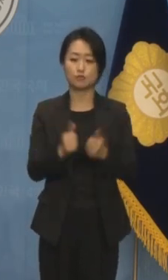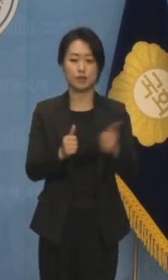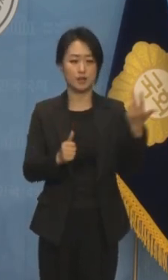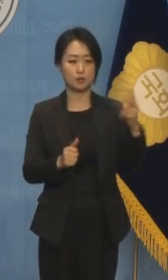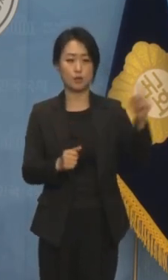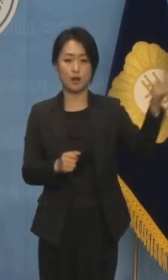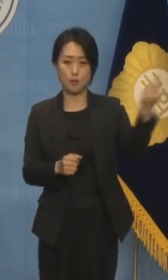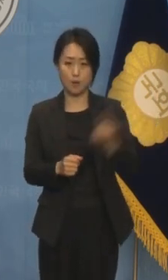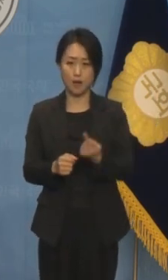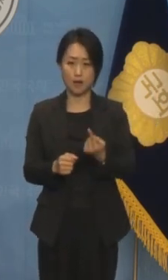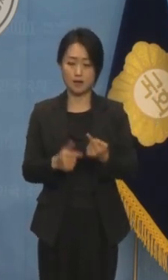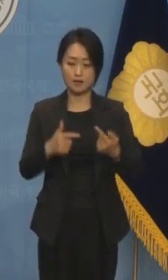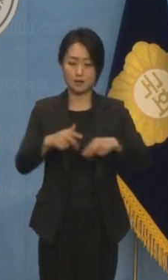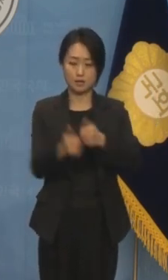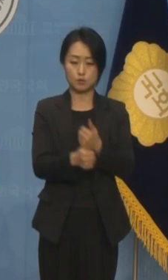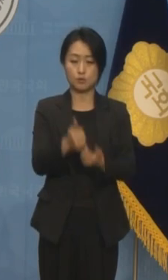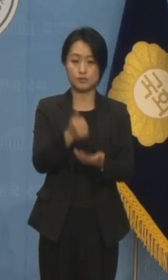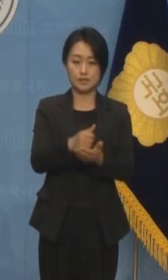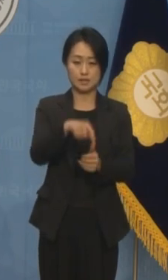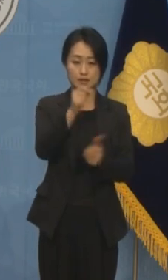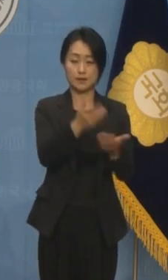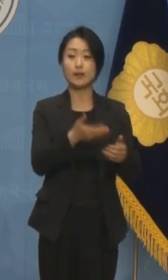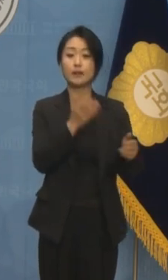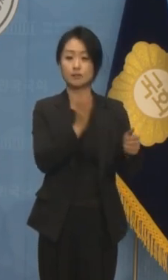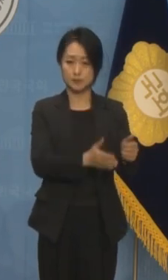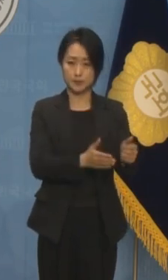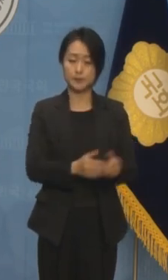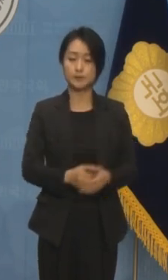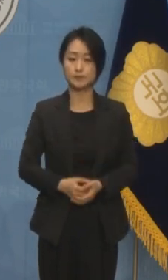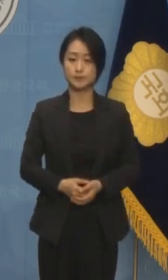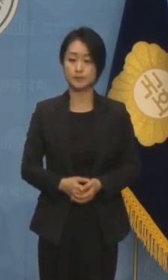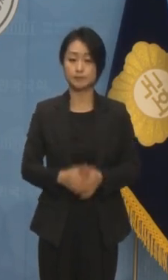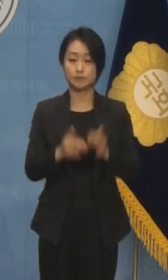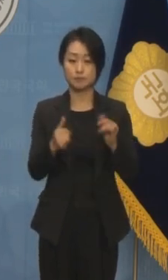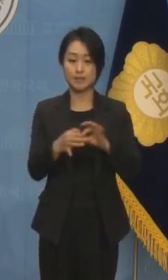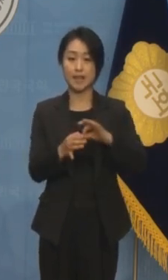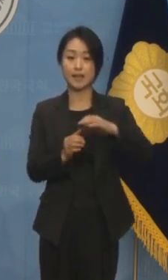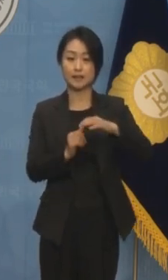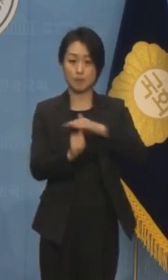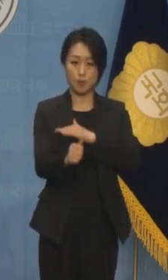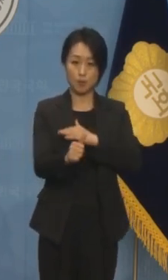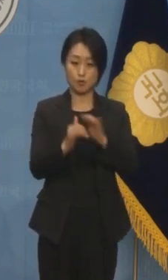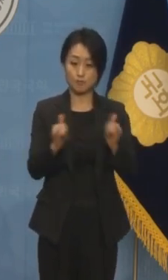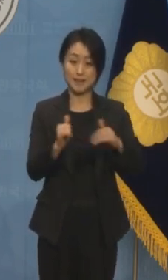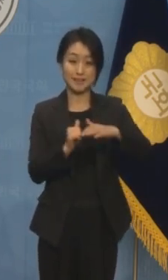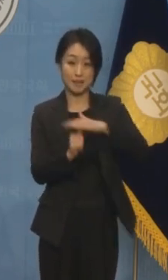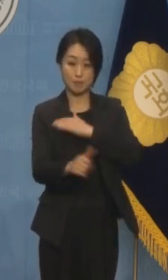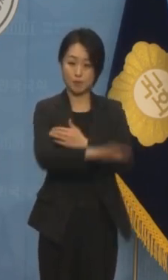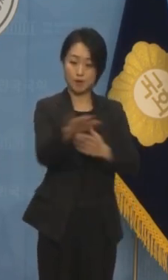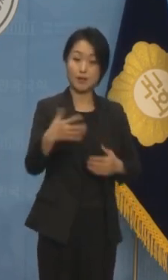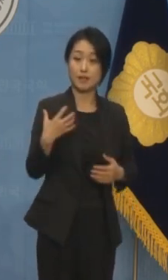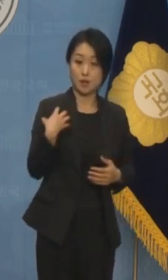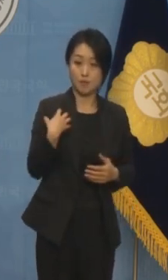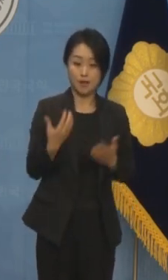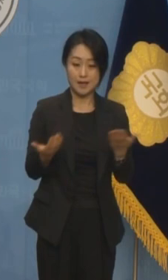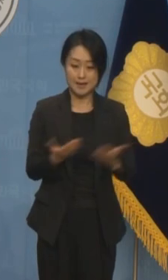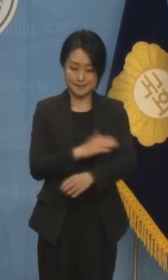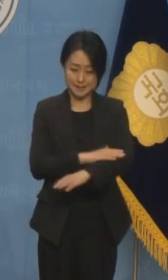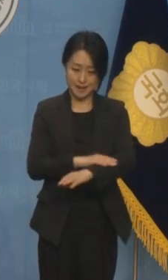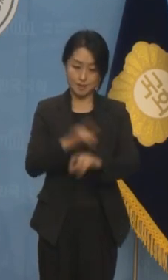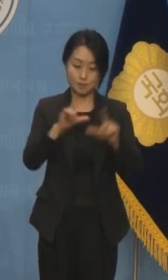복귀해서 원구성에 협조하십시오. 국민의 대표로 제대로 일하는 모습을